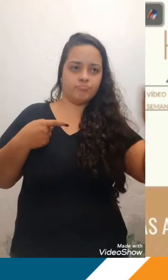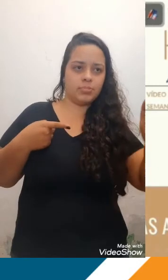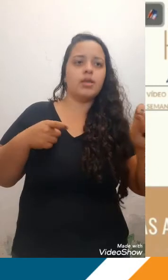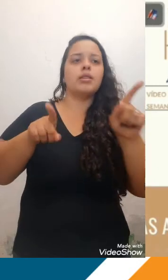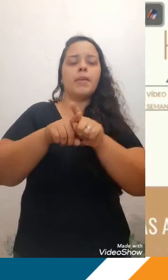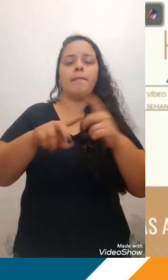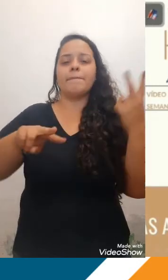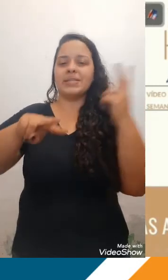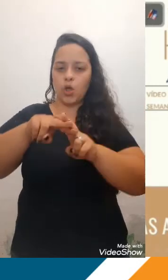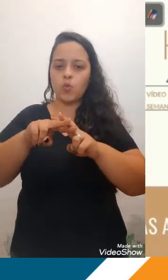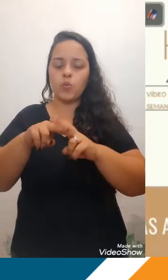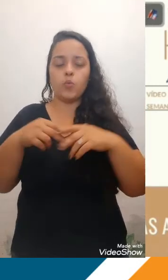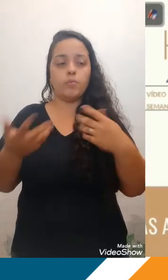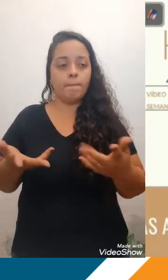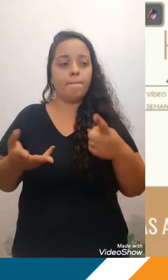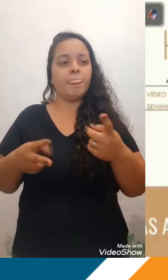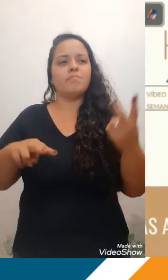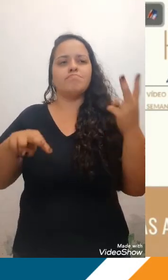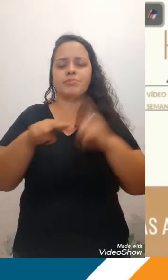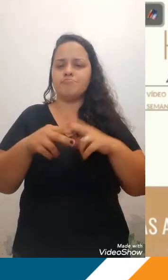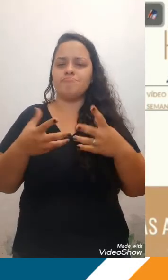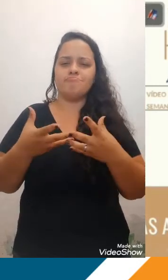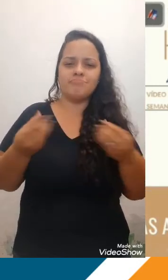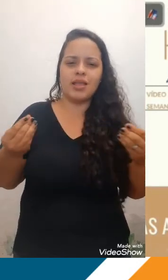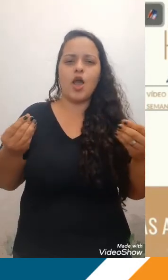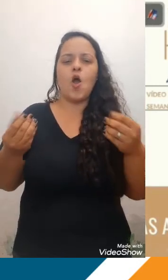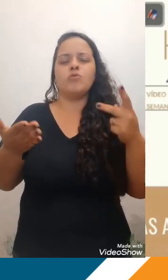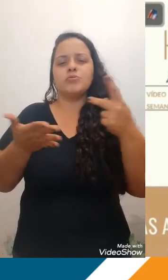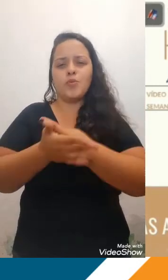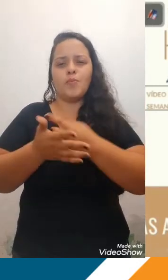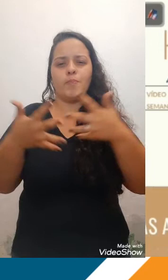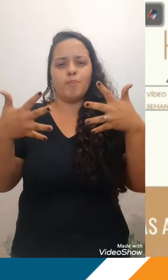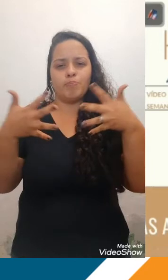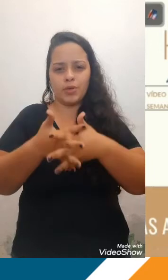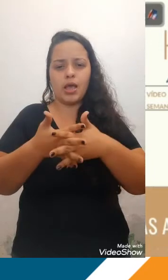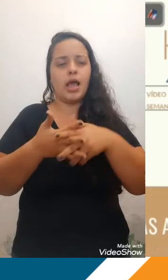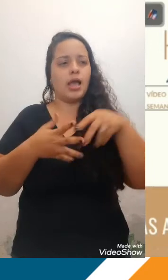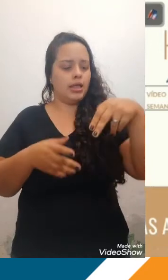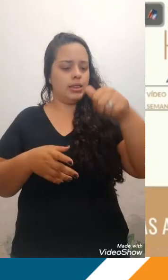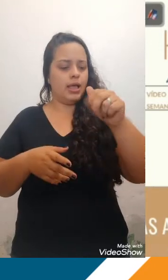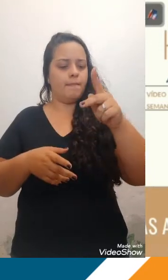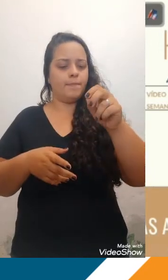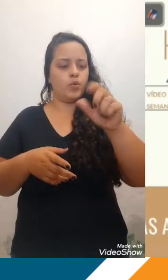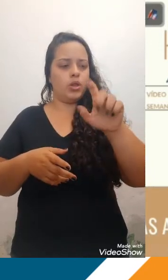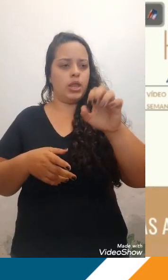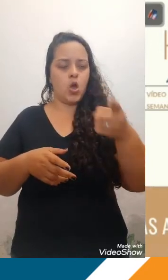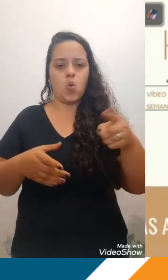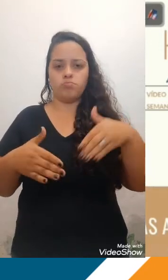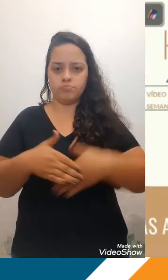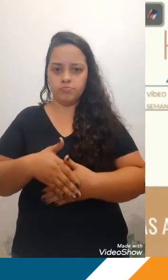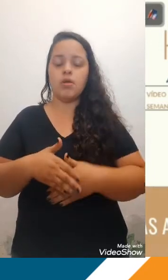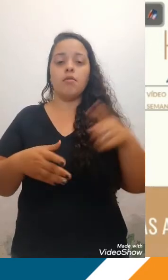Napoleão Bonaparte. Essa prisão teve grandes efeitos no continente americano, uma vez que Napoleão nomeou seu irmão como novo rei da